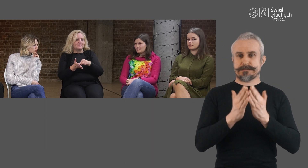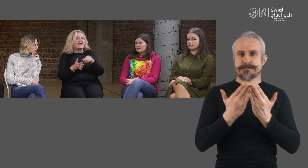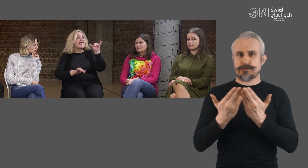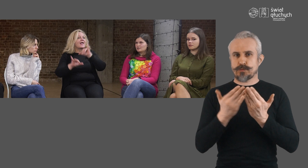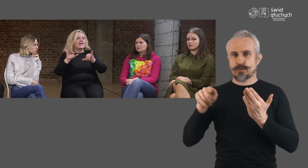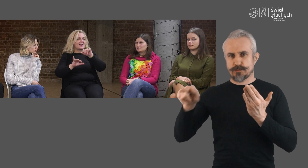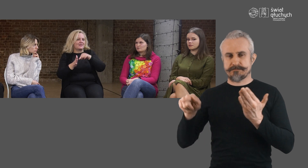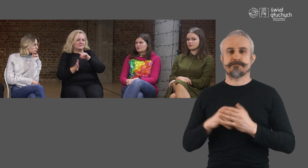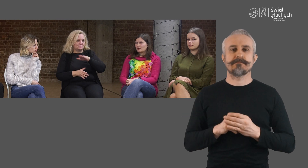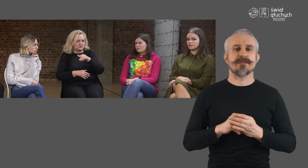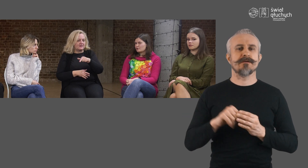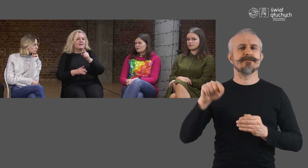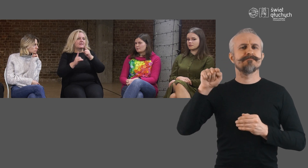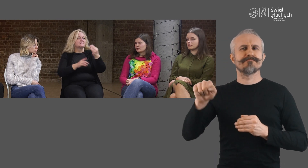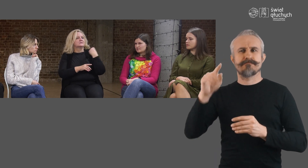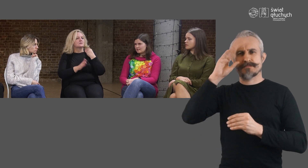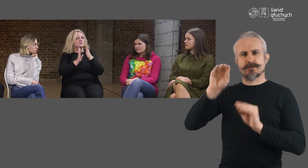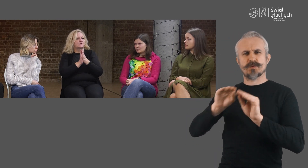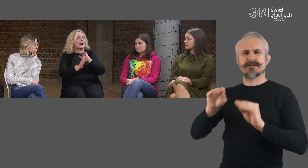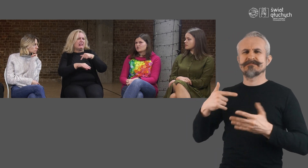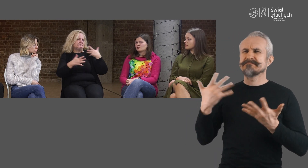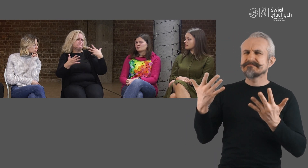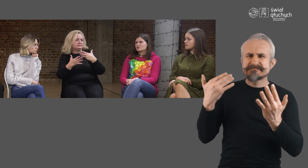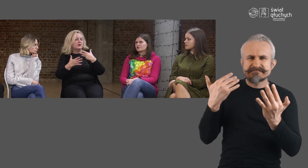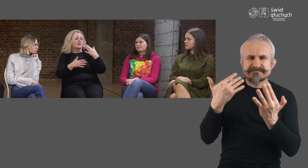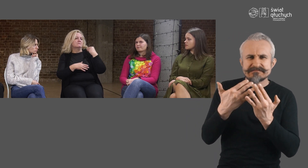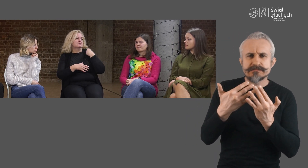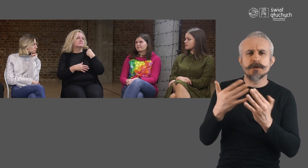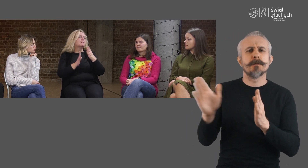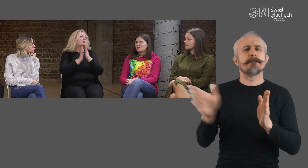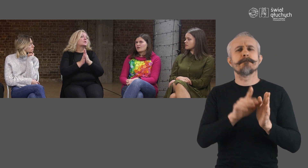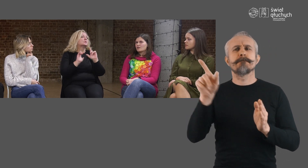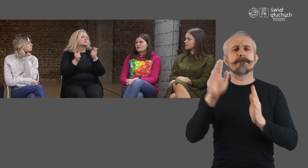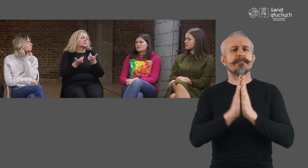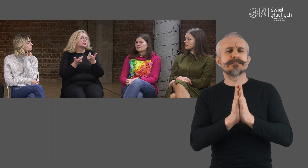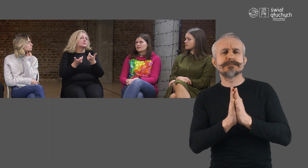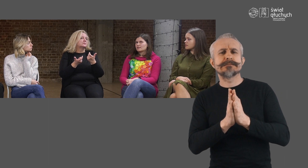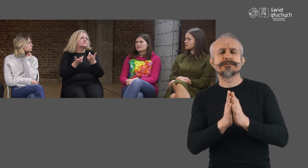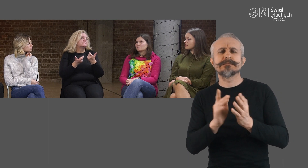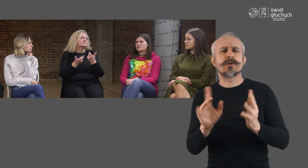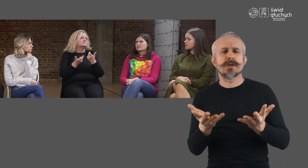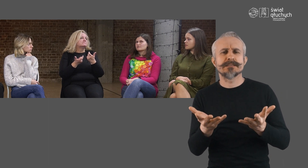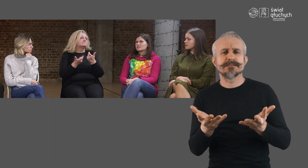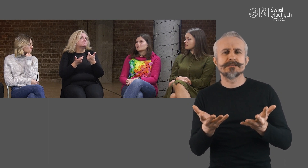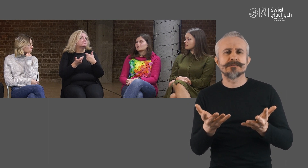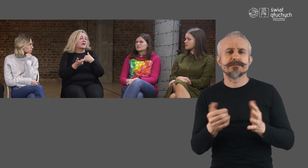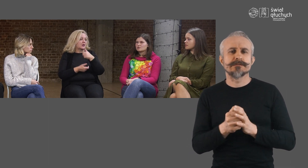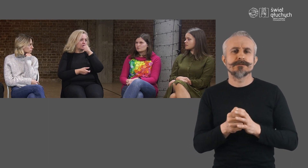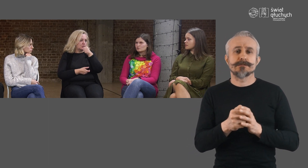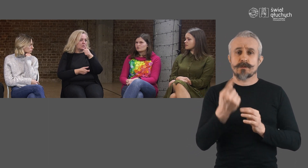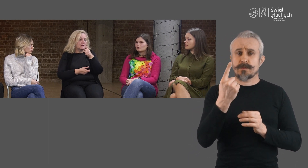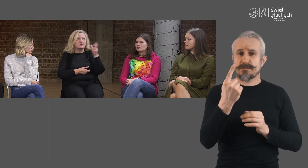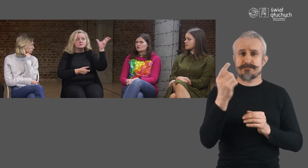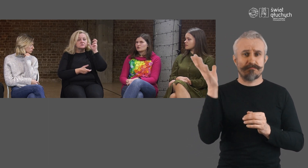chemii. Nauczycielka mnie poprosiła pod koniec lekcji i powiedziała do mnie, że jak ja teraz na przykład nie jestem w stanie zapisać